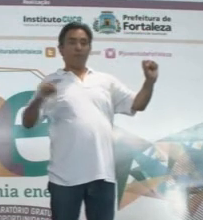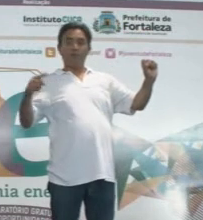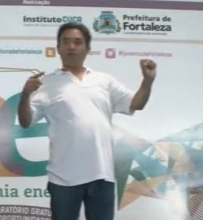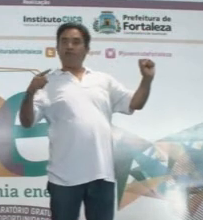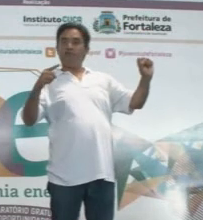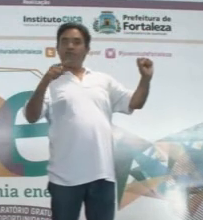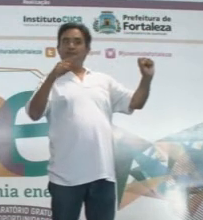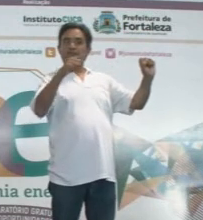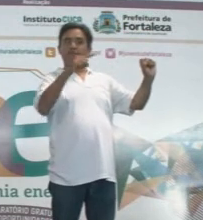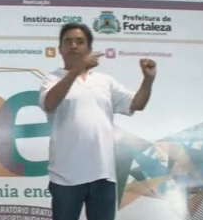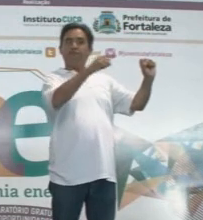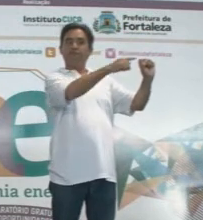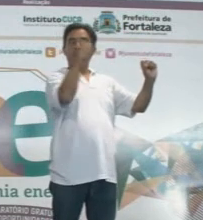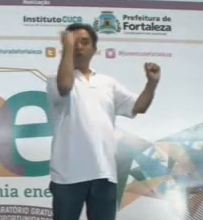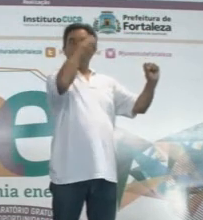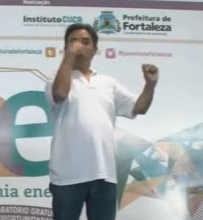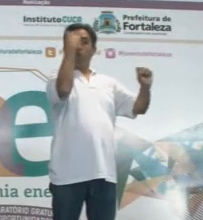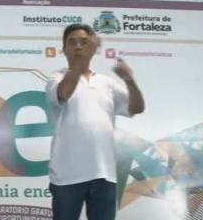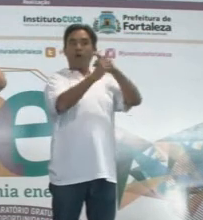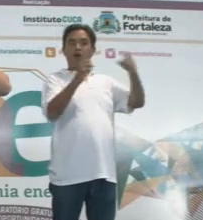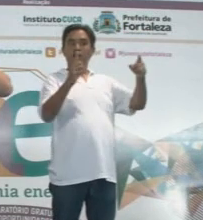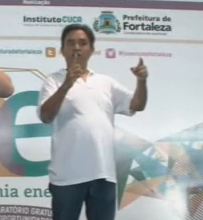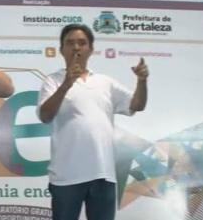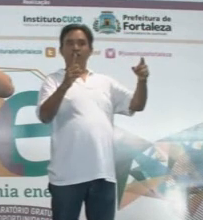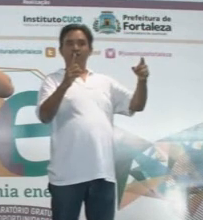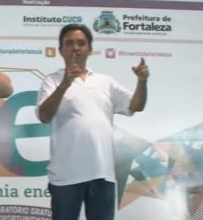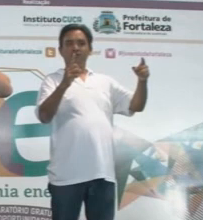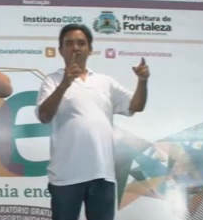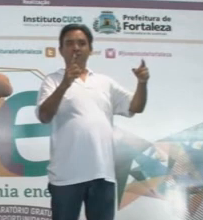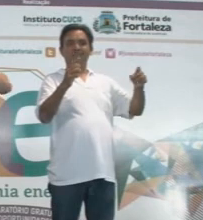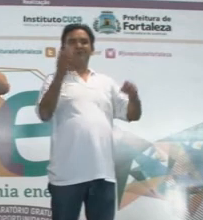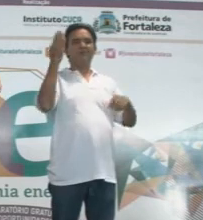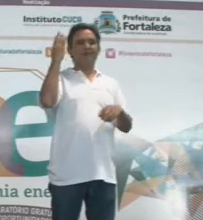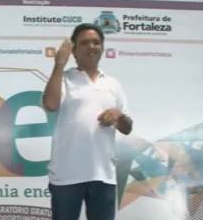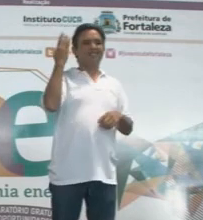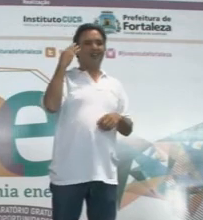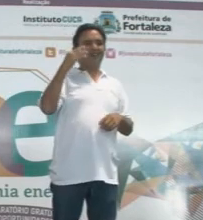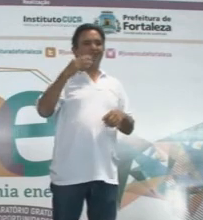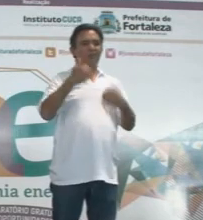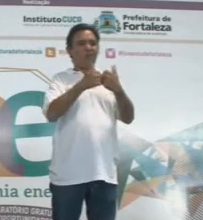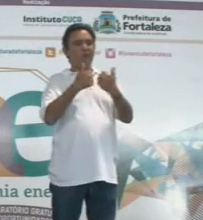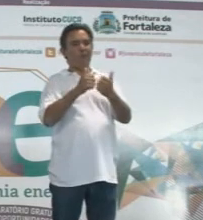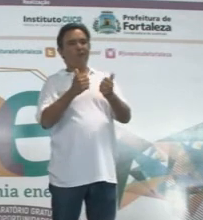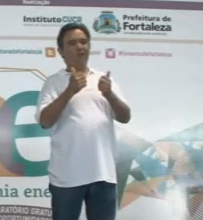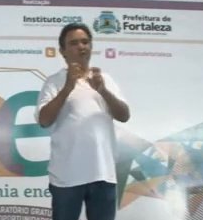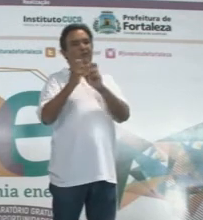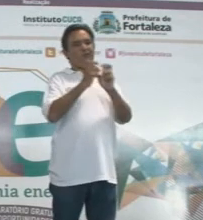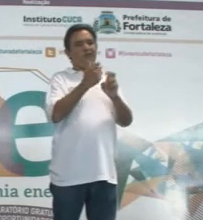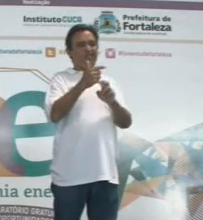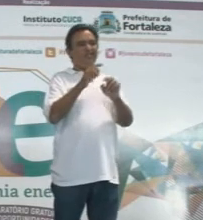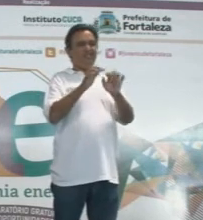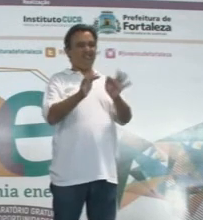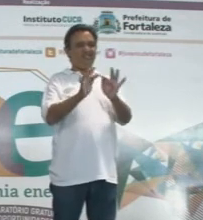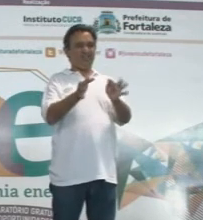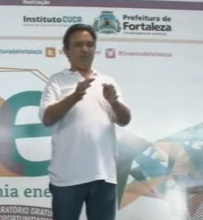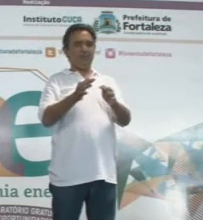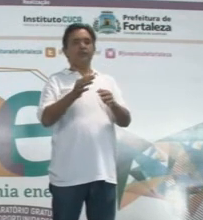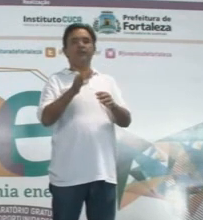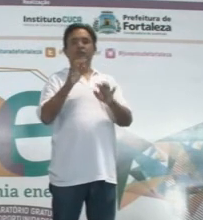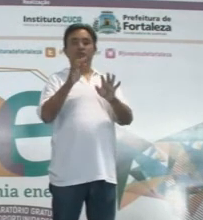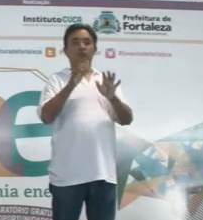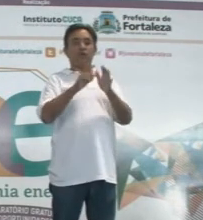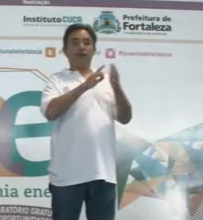1h30, bote aí umas 5 horas de viagem. Tá? Então, era distante o suficiente para ele estar